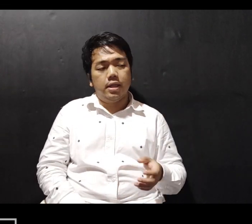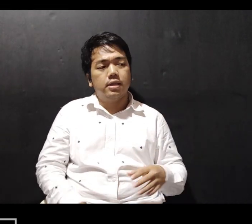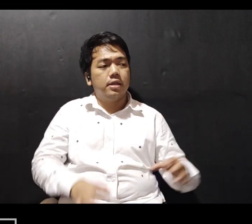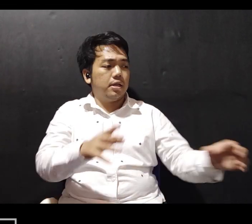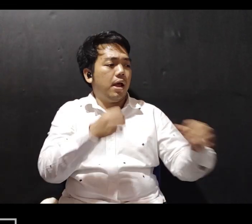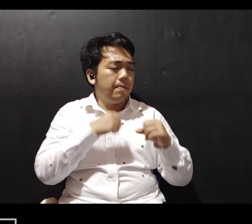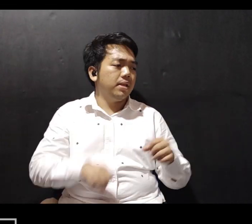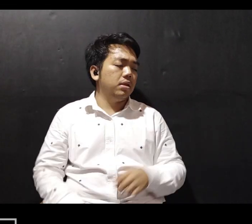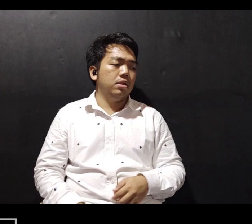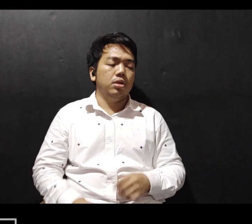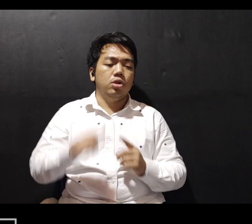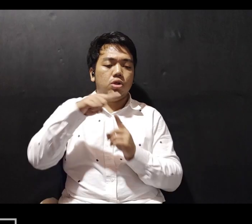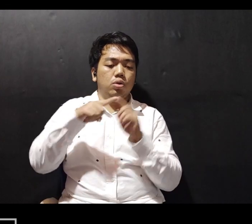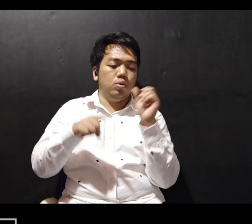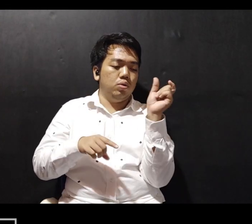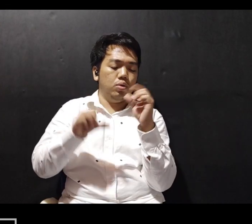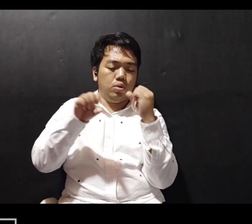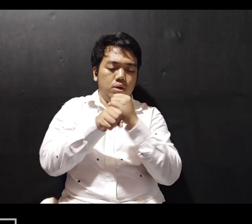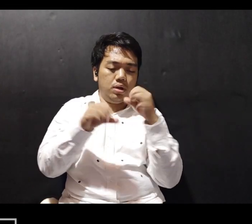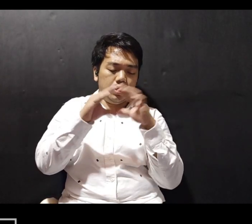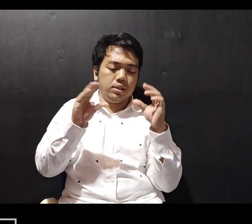mengabarkan Injil ke seluruh dunia.